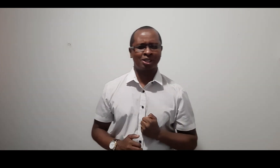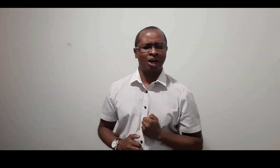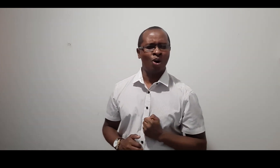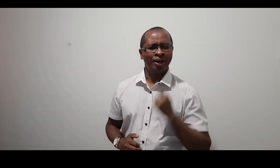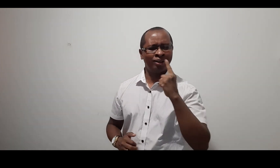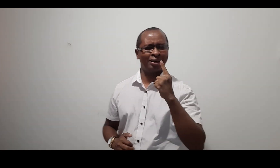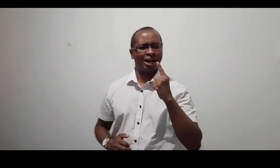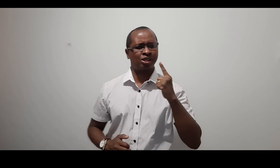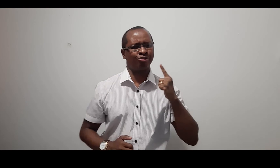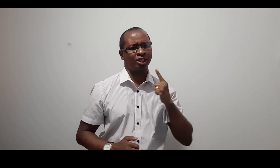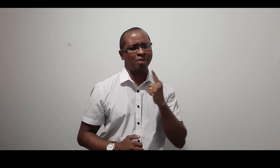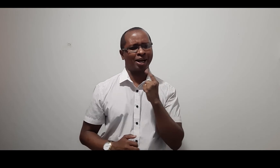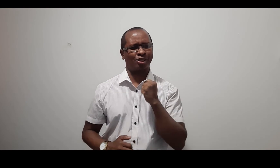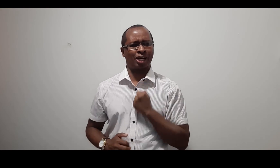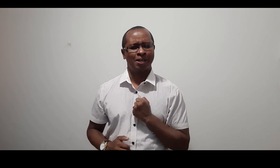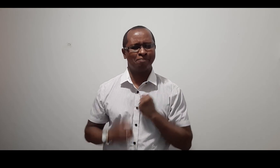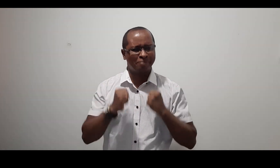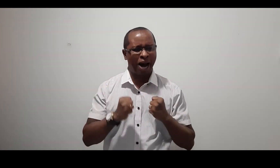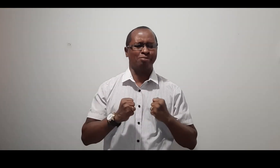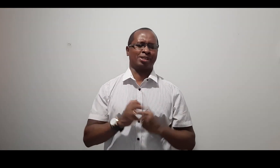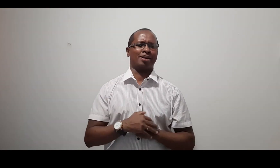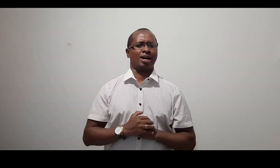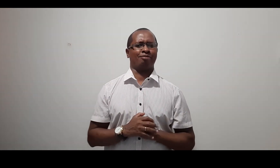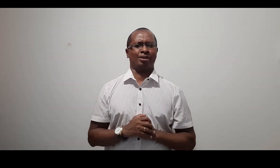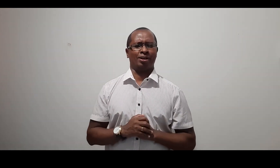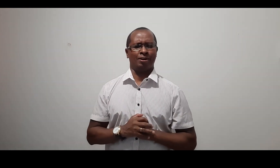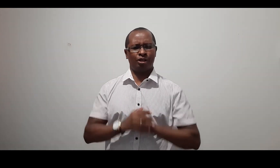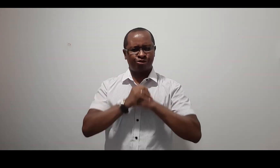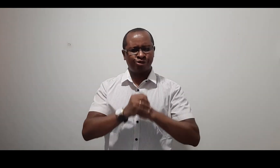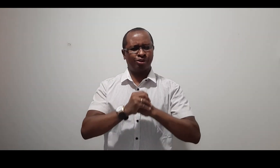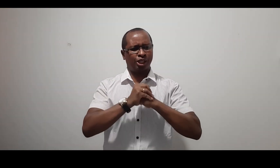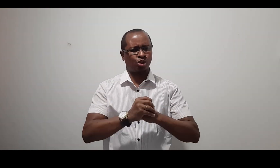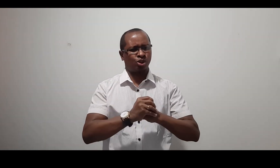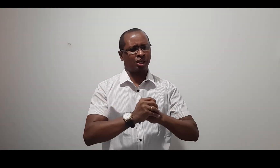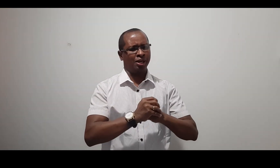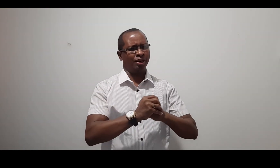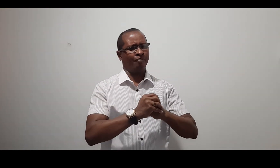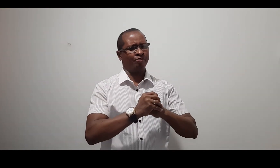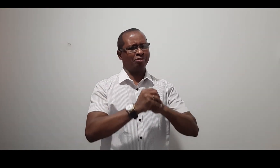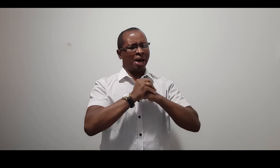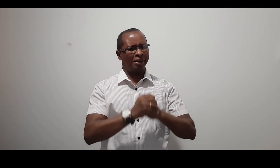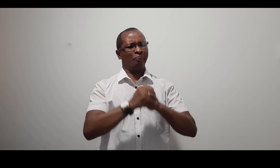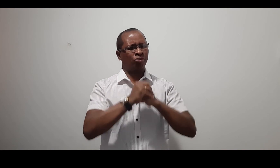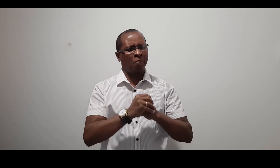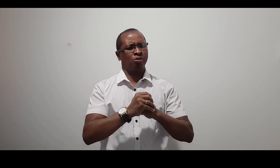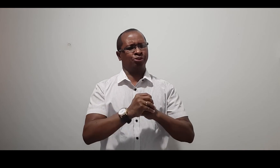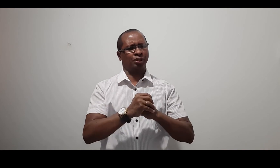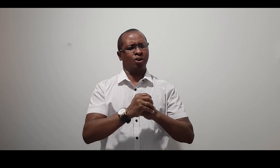sainao hiray safidy manankizay. Mamy zany riavana ny fony Jesosy miara-mitempo ny fonao,